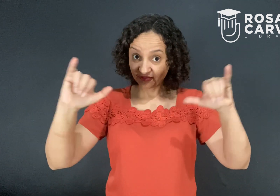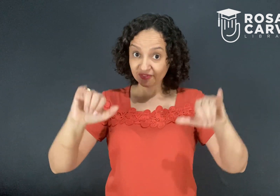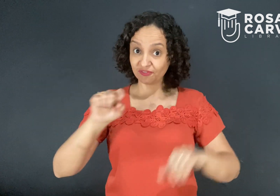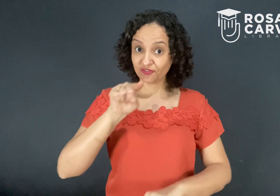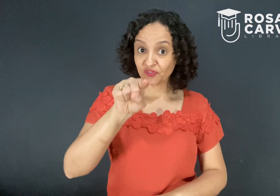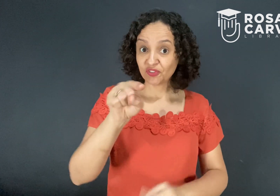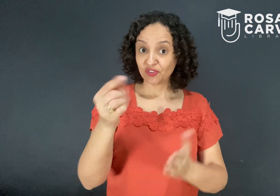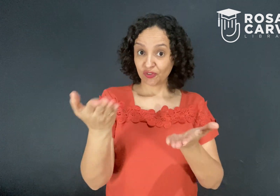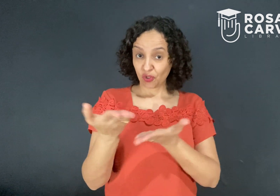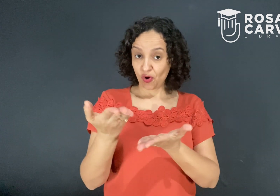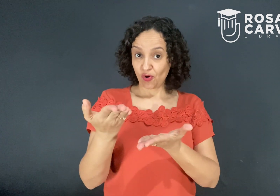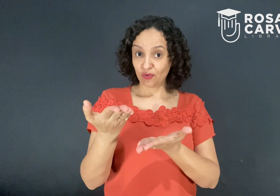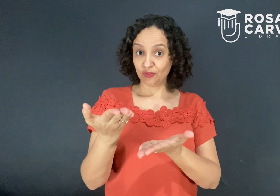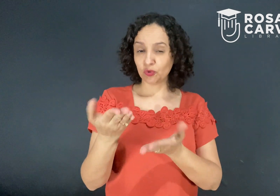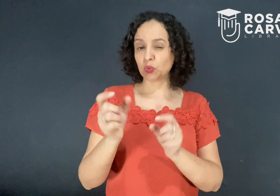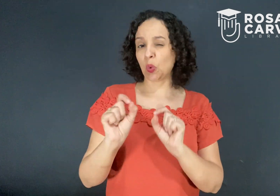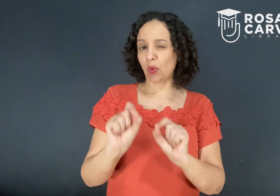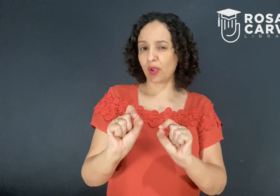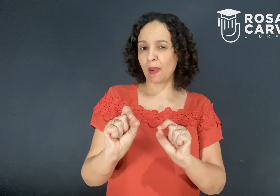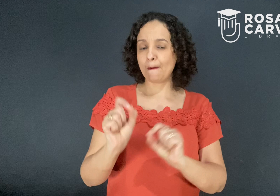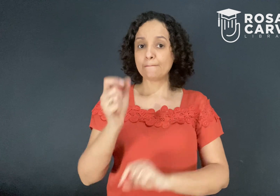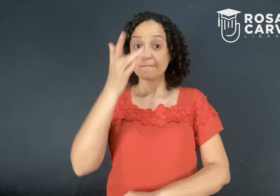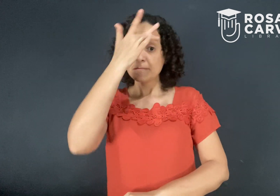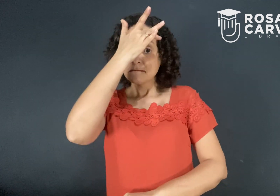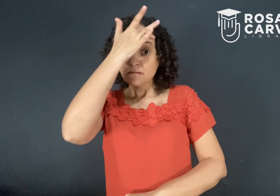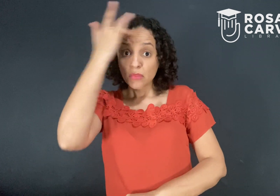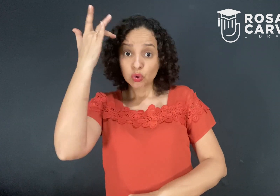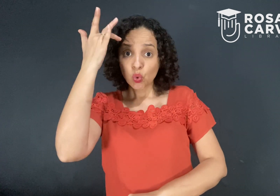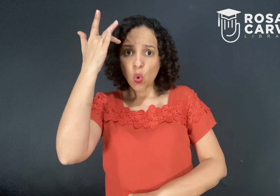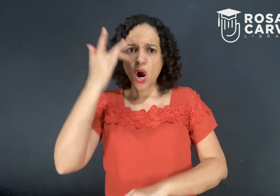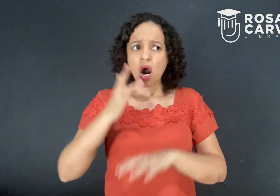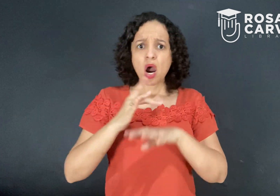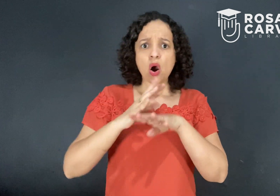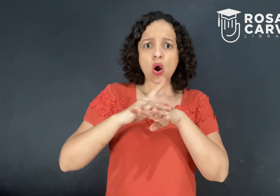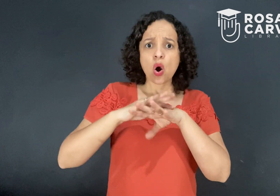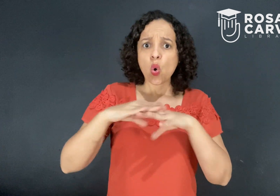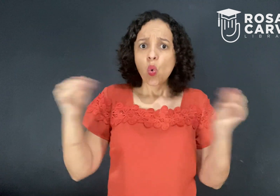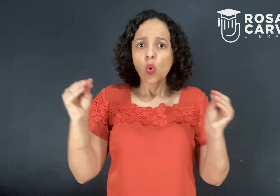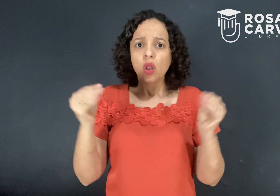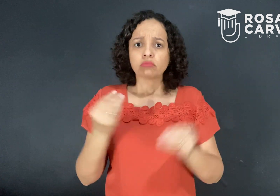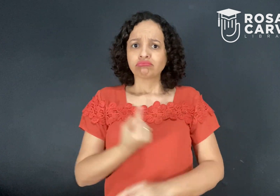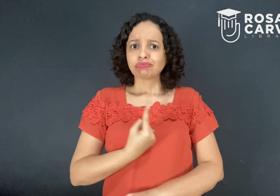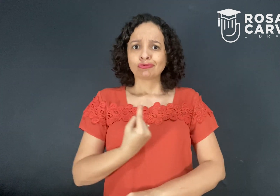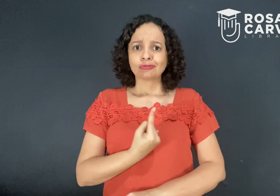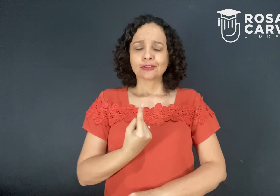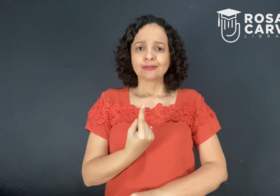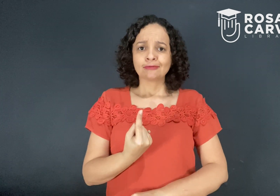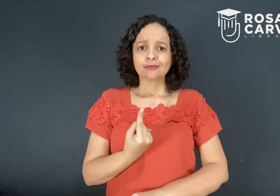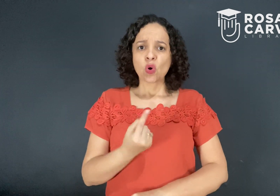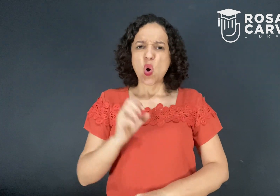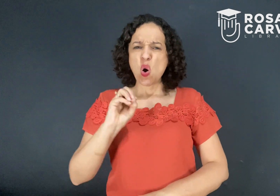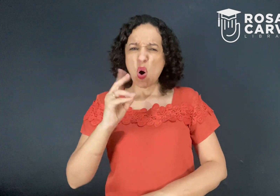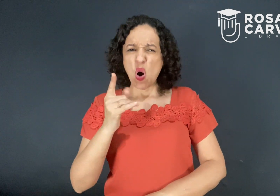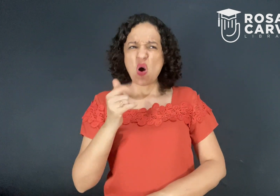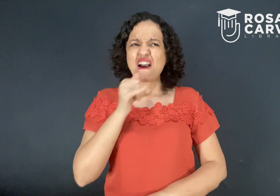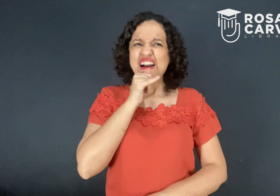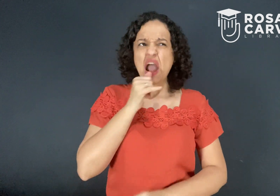deixar aqui para você hoje a ideia de que as pessoas vão se curar sozinhas ou que